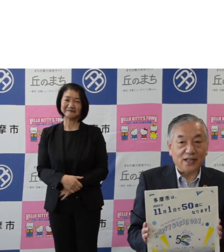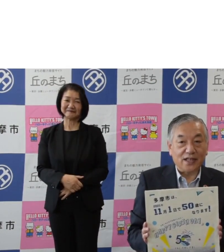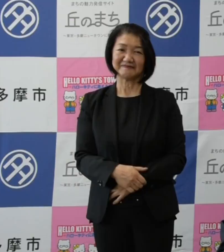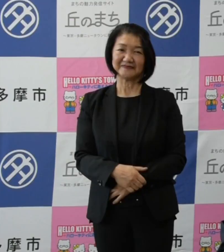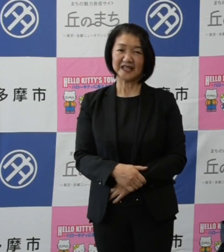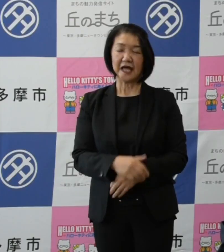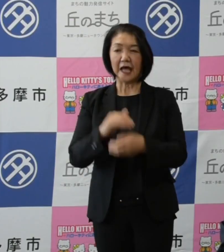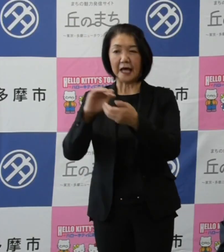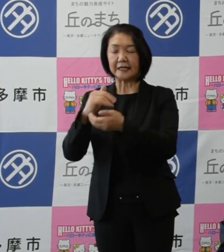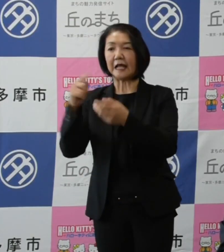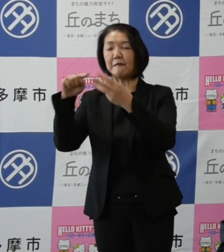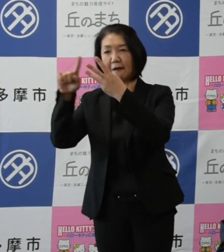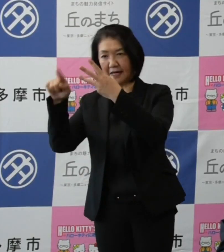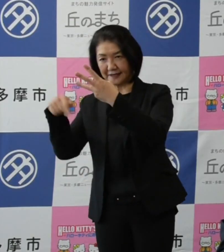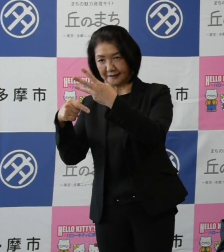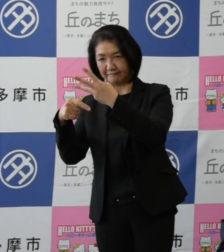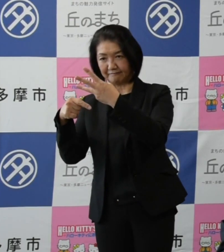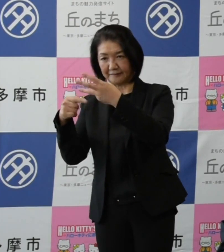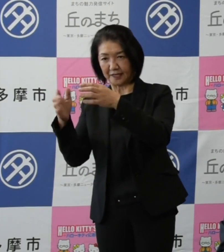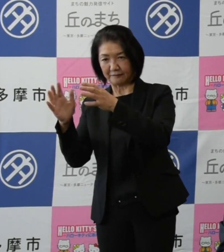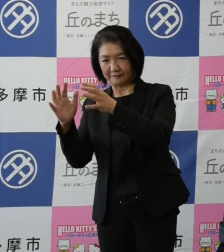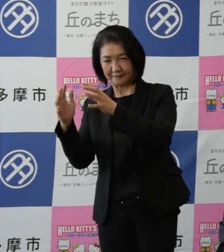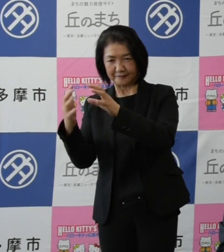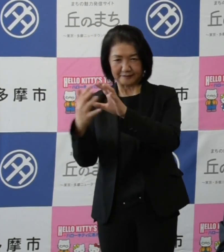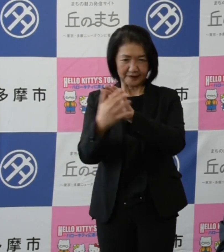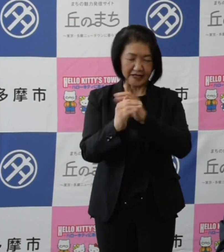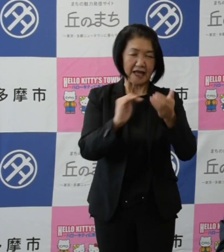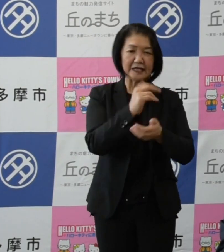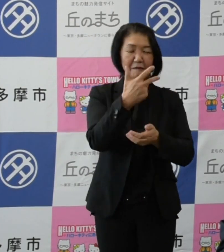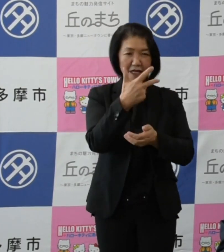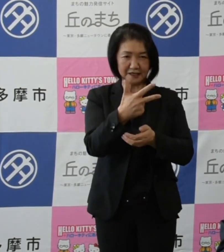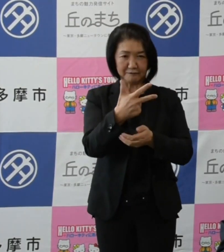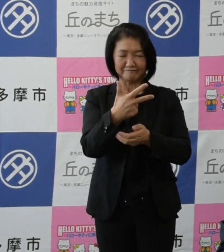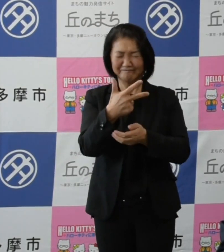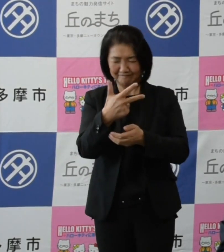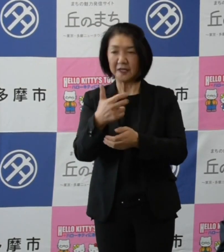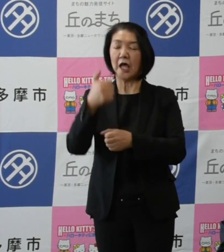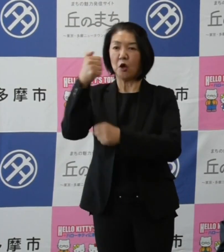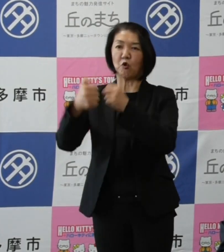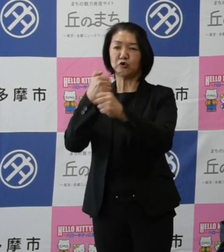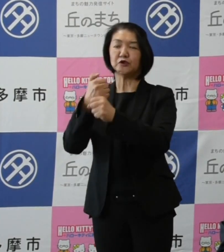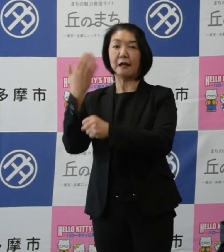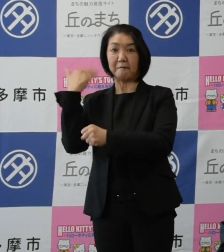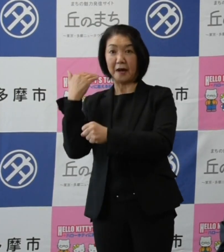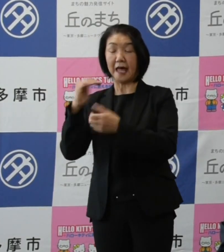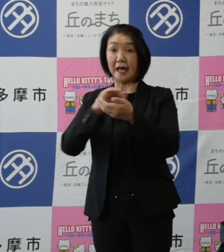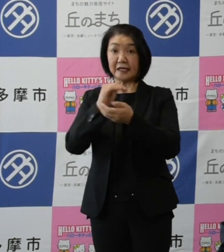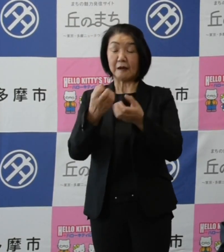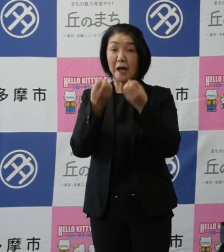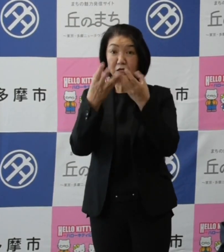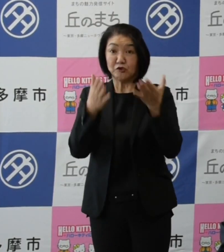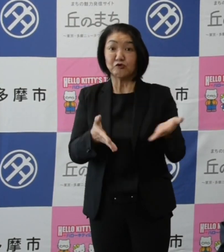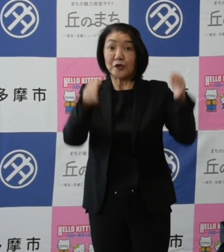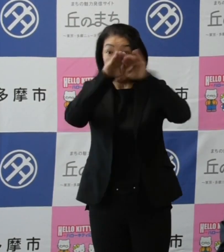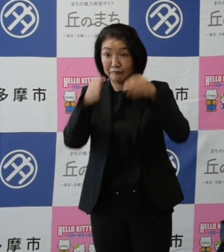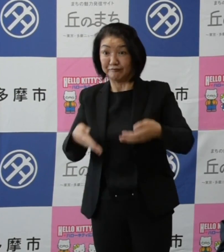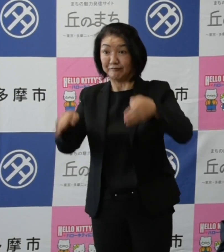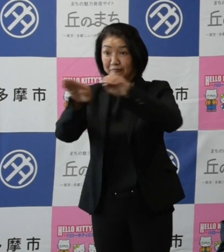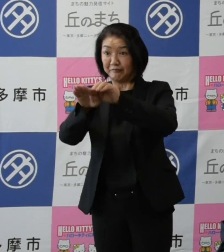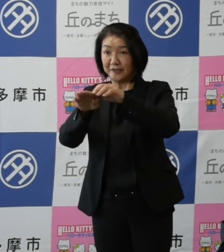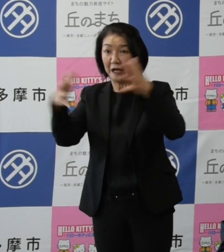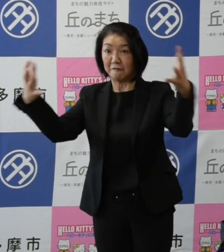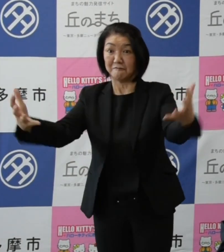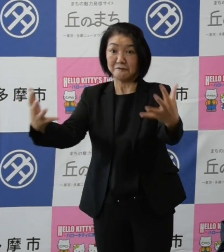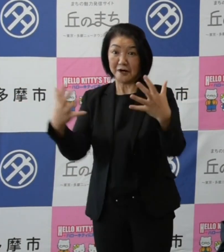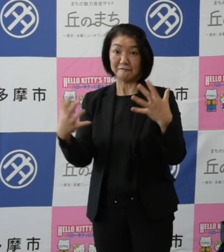多摩町から多摩市へ。50年前多摩ニュータウンの一斉入居とも重なり